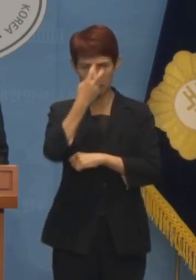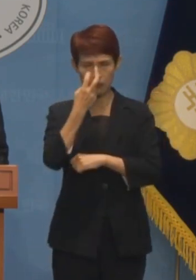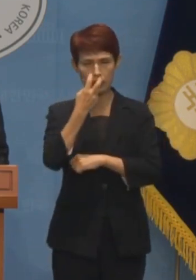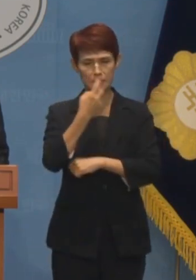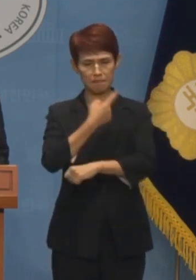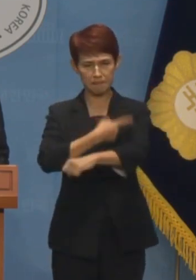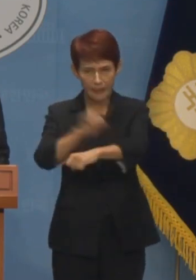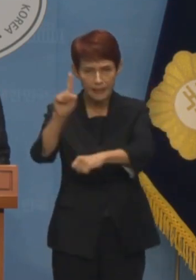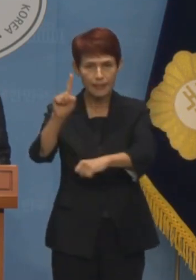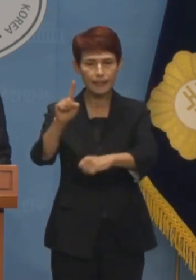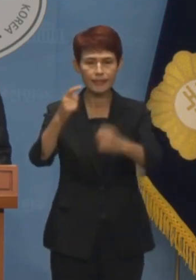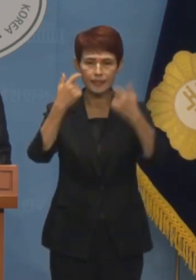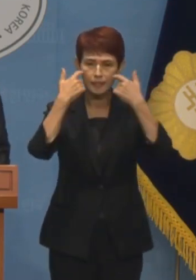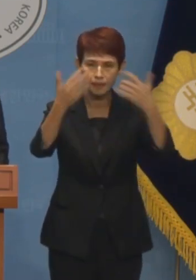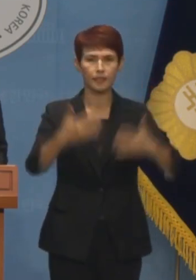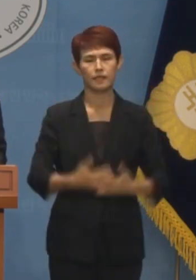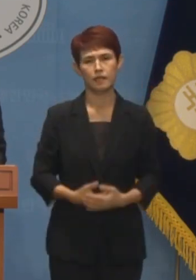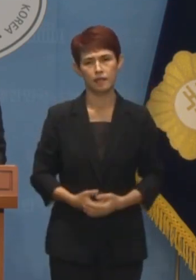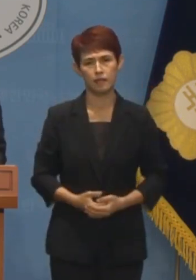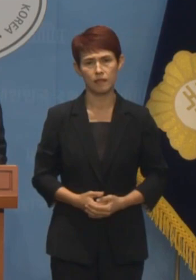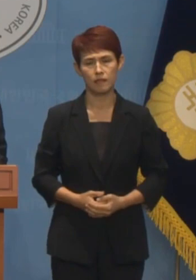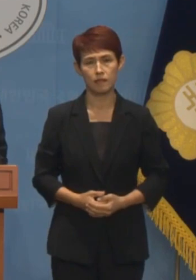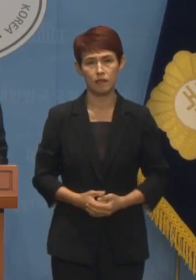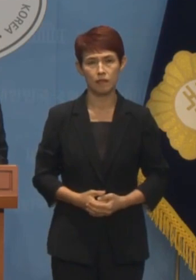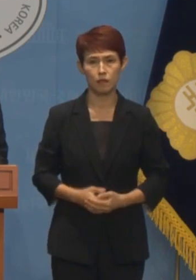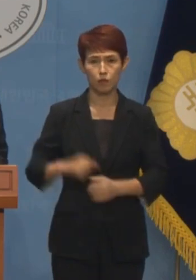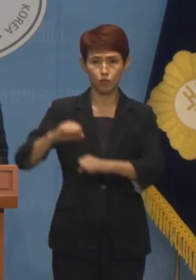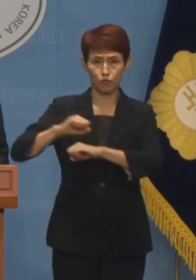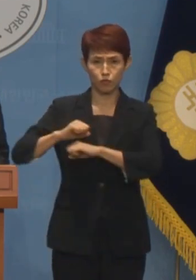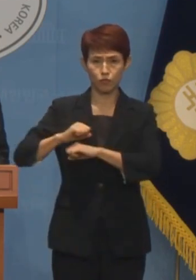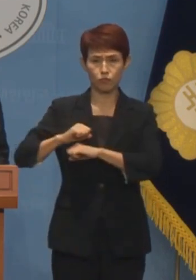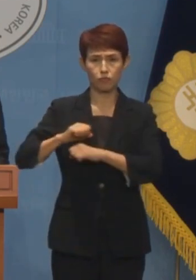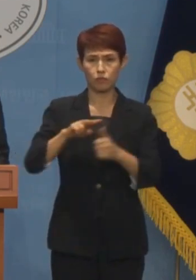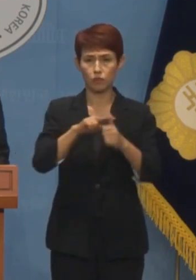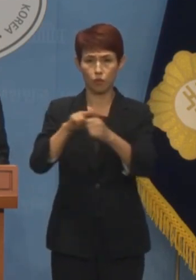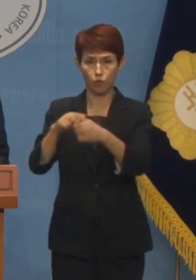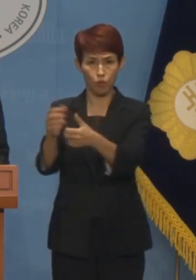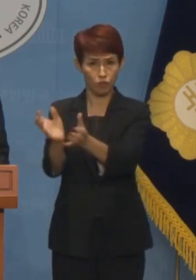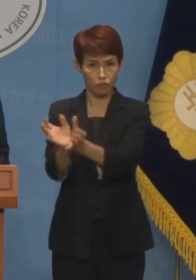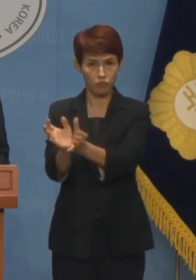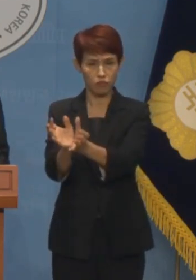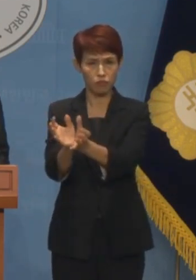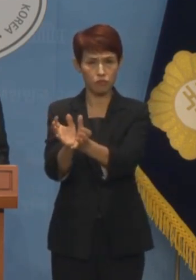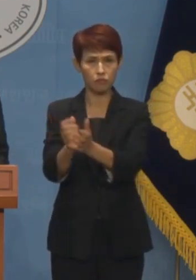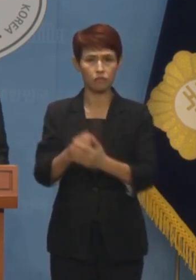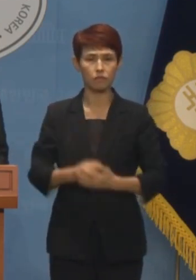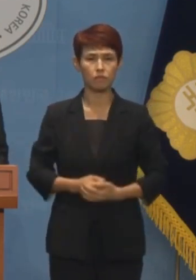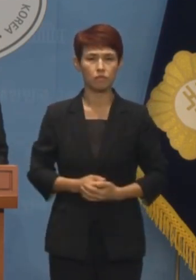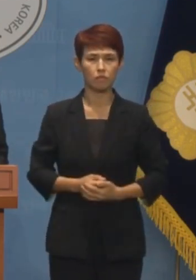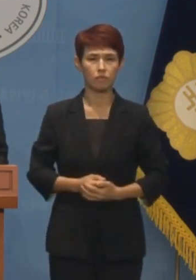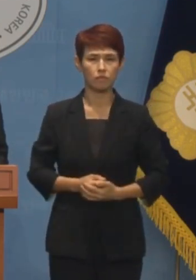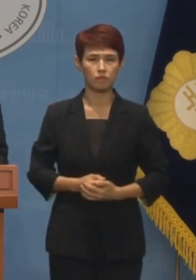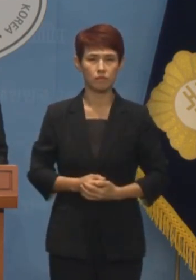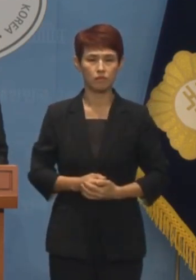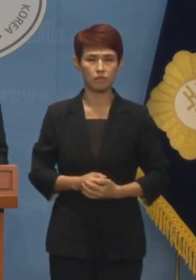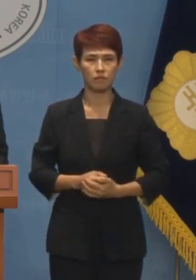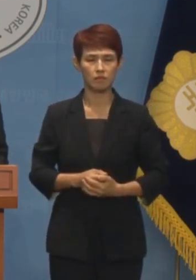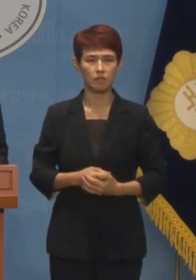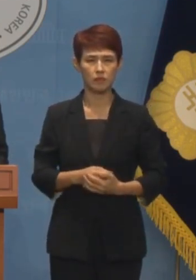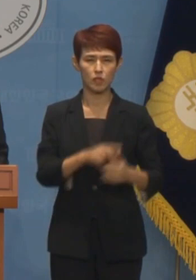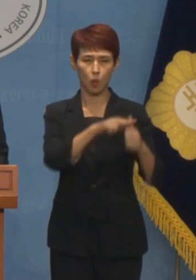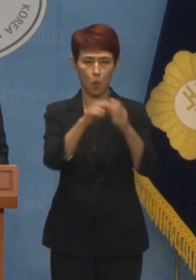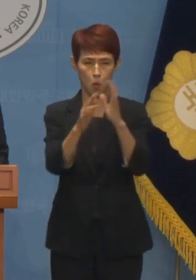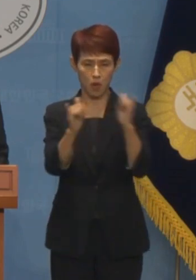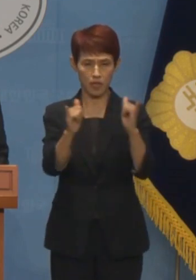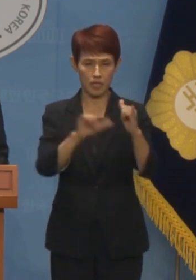적날하게 드러나고 있 있습니다 국군 정보 사령부는 블랙원 명단이 북한으로 넘어갔다는 의혹이